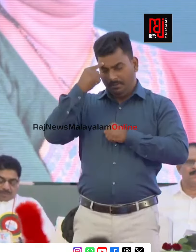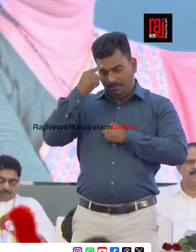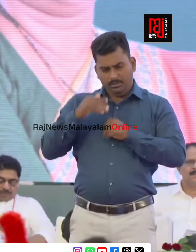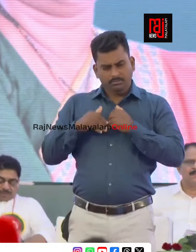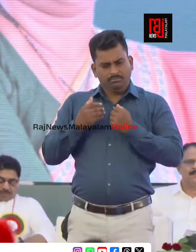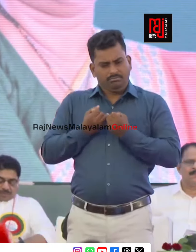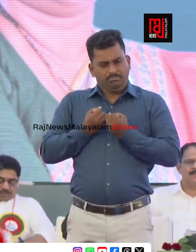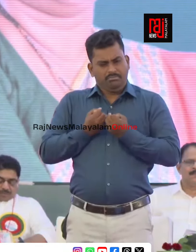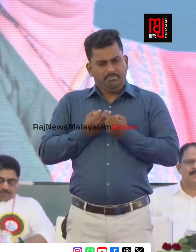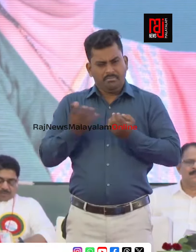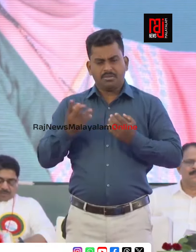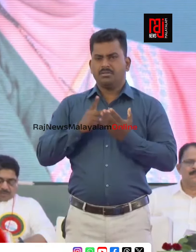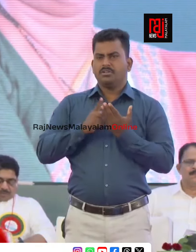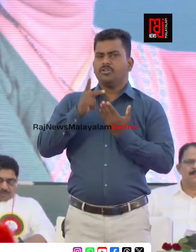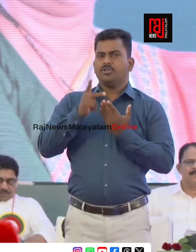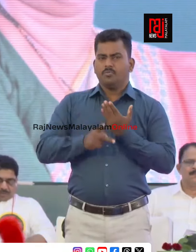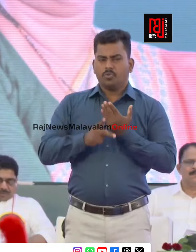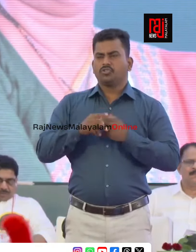കാര്യക്ഷമമായും